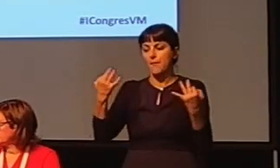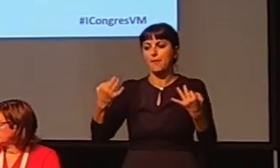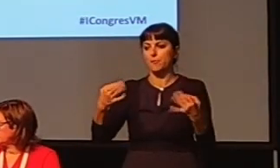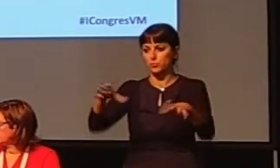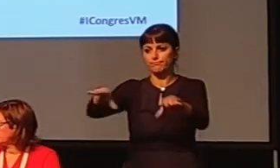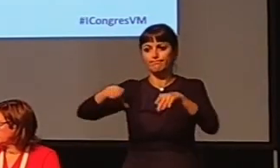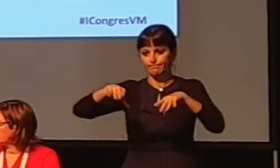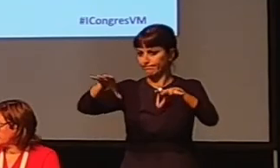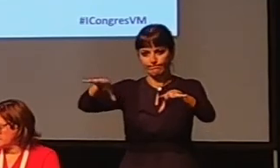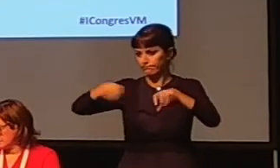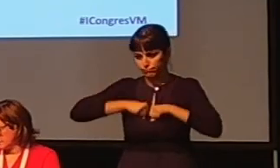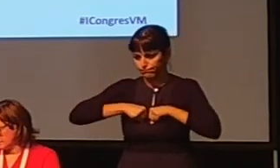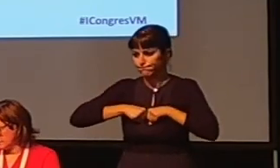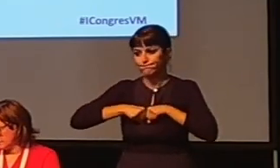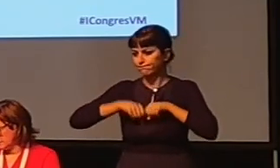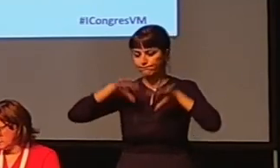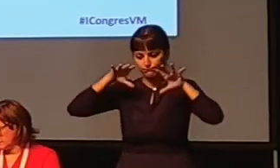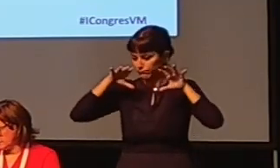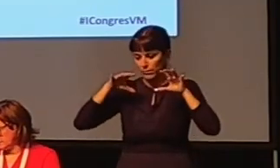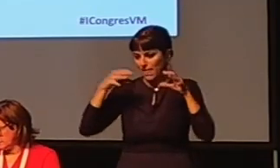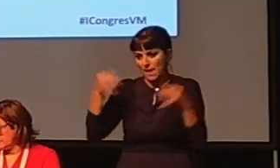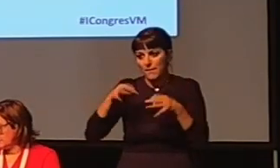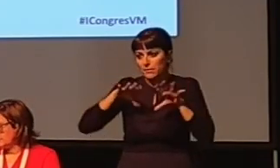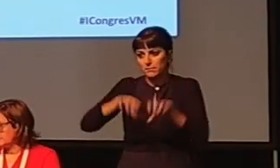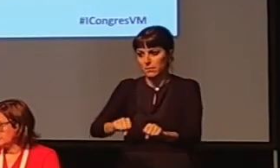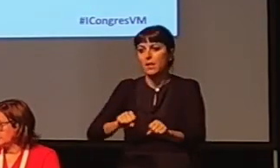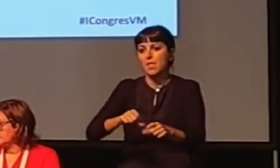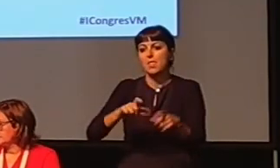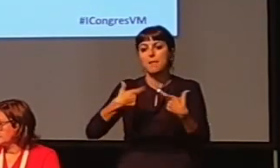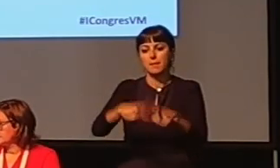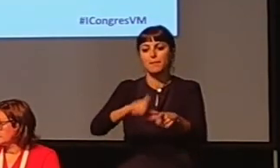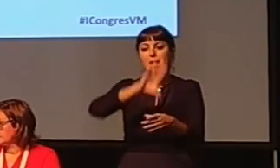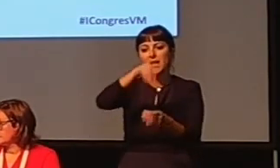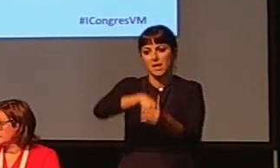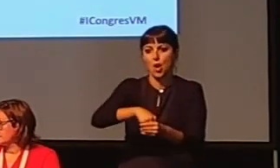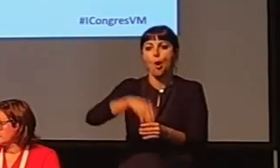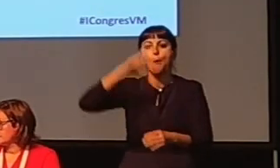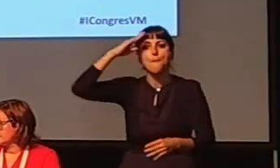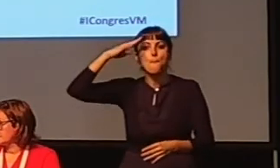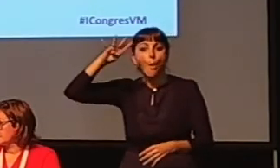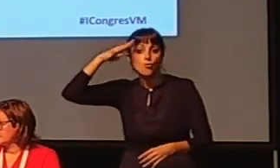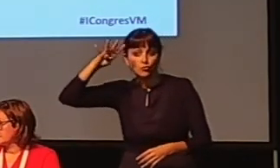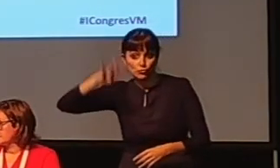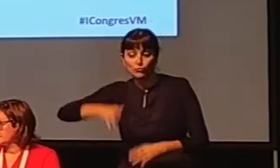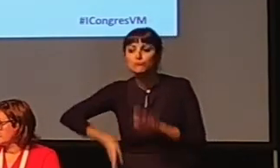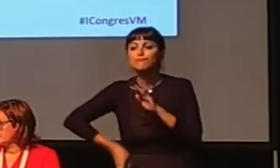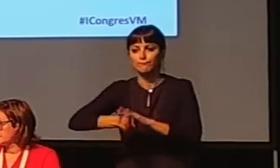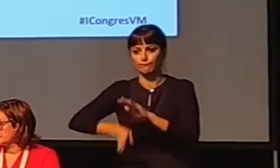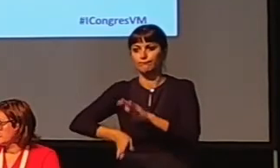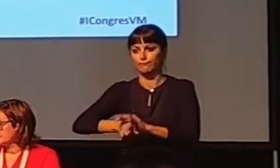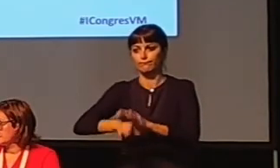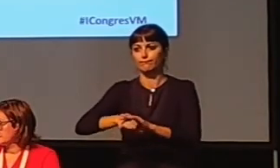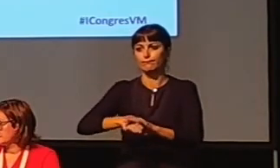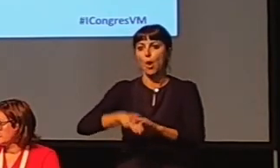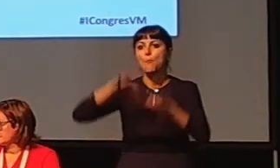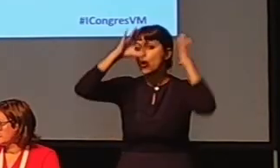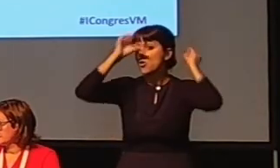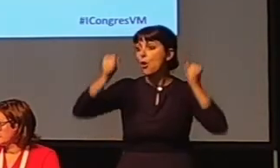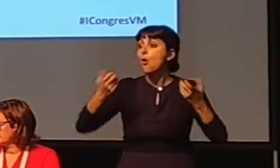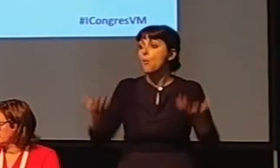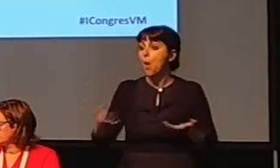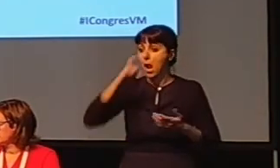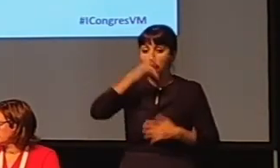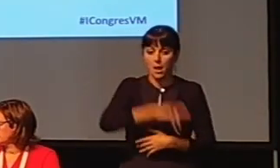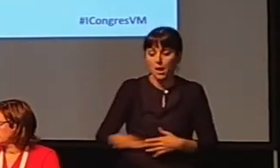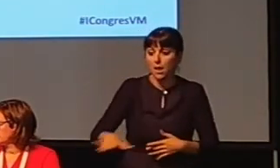la gent que esteu en el Departament d'Interior, perquè el Departament d'Interior, en concret Mossos, segueix derivant, o sigui, com a protocol segueix derivant en la